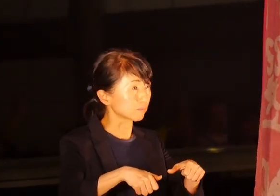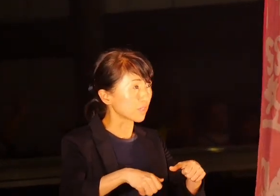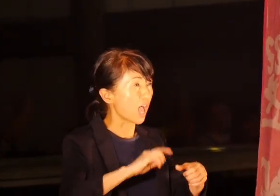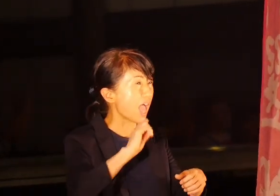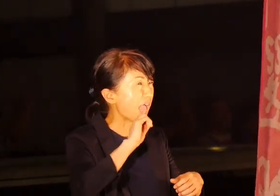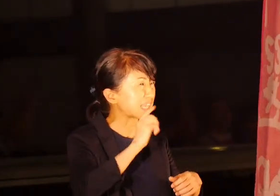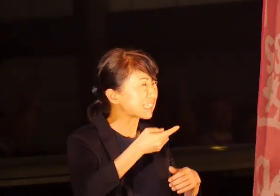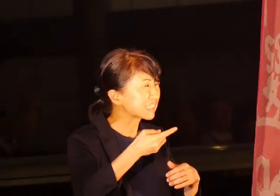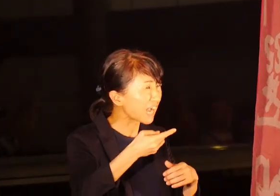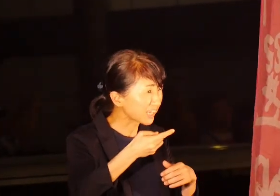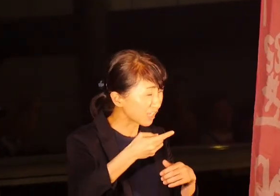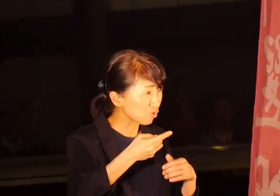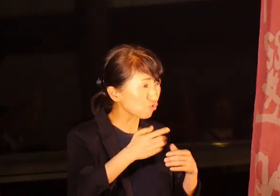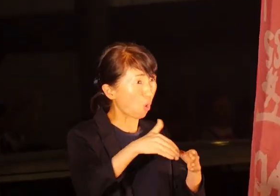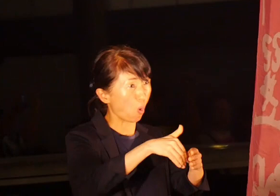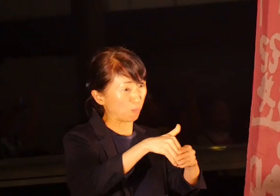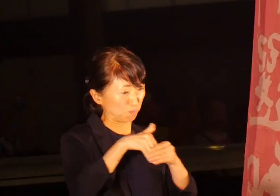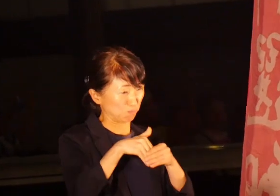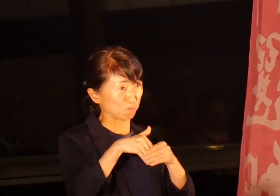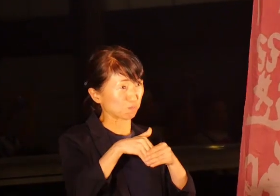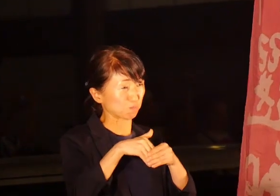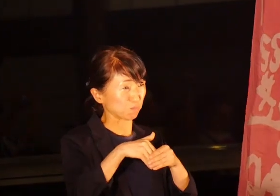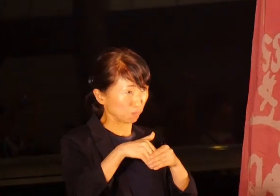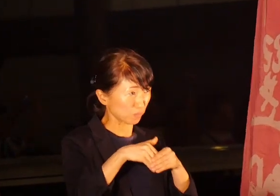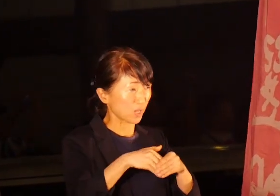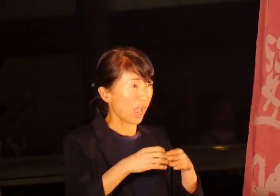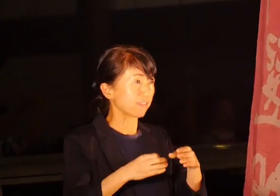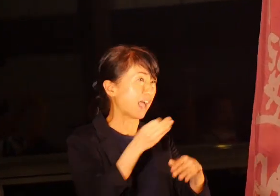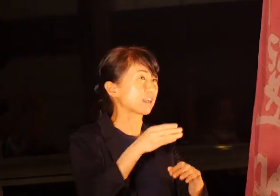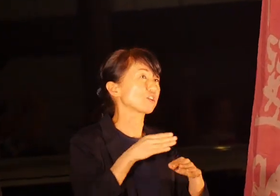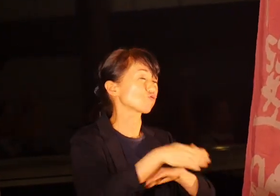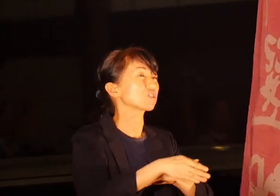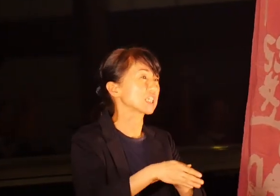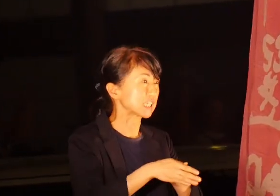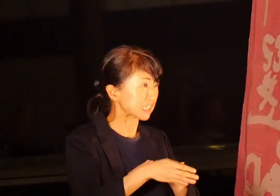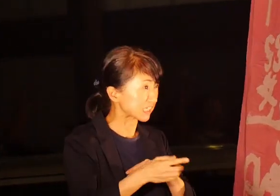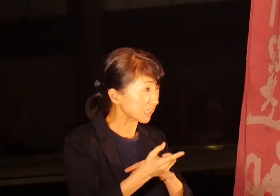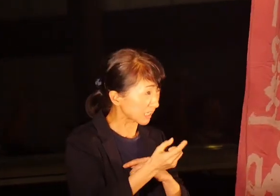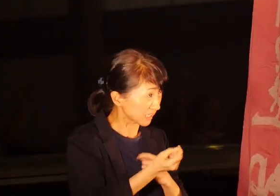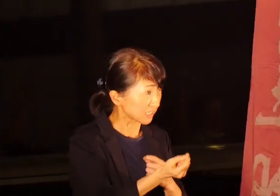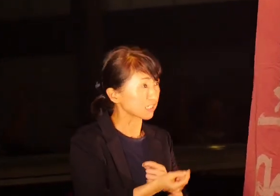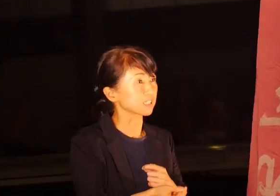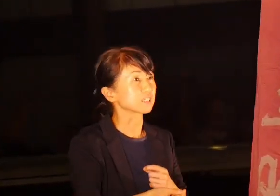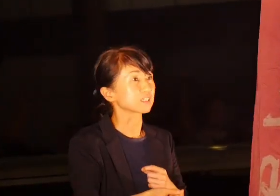1ヶ月分多すぎるだろって話だと思いません？